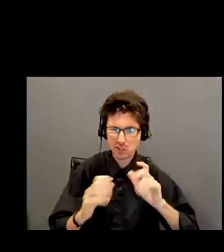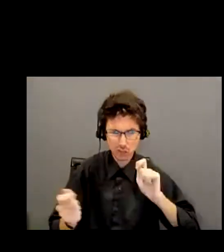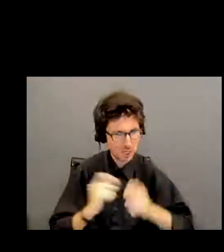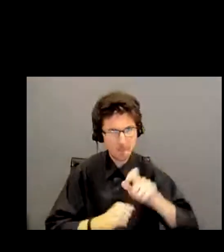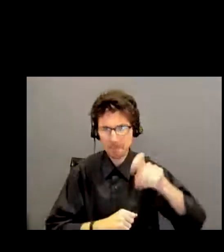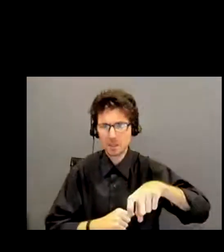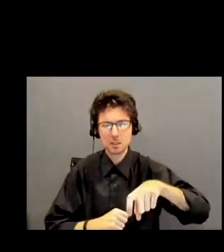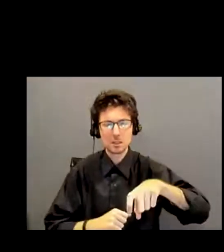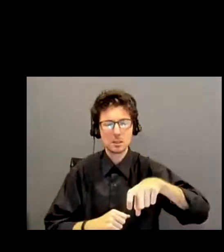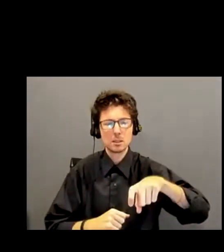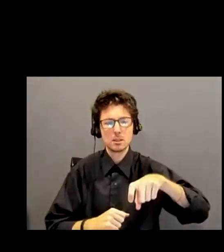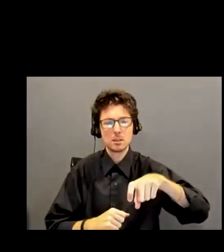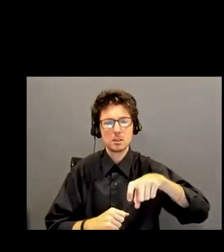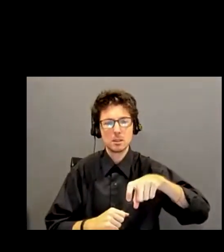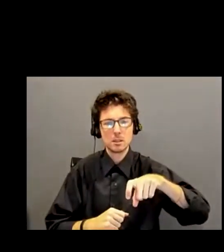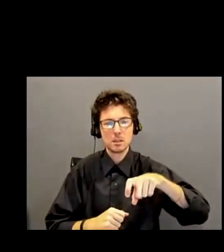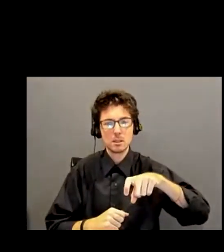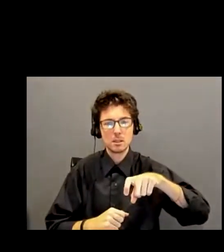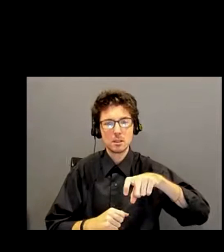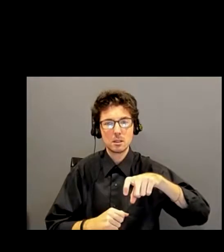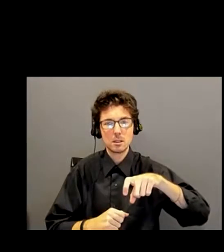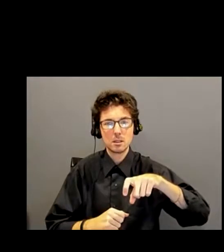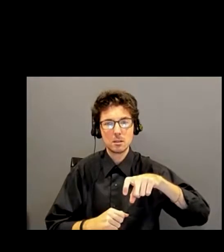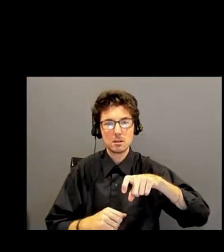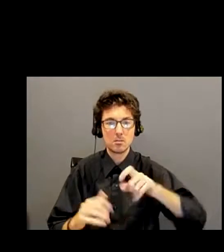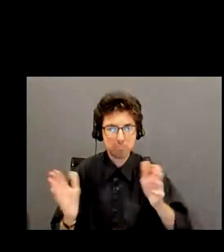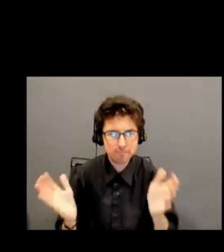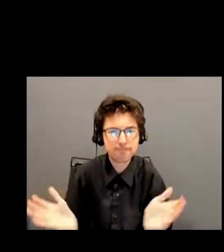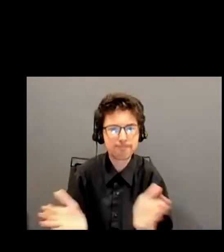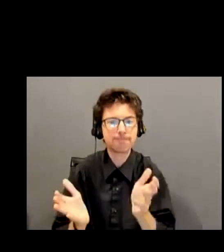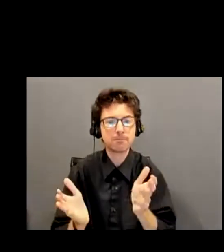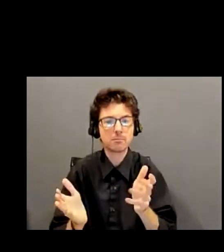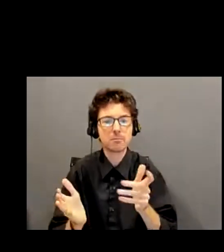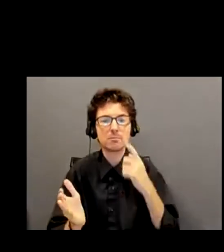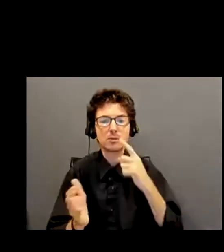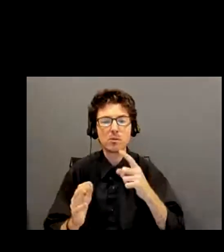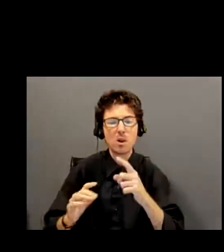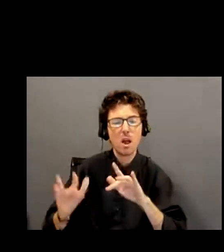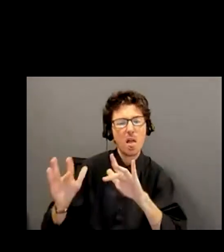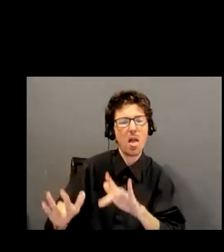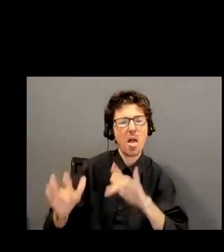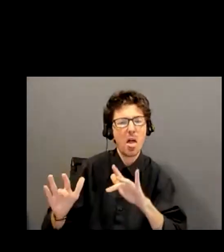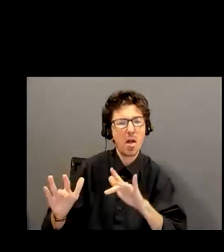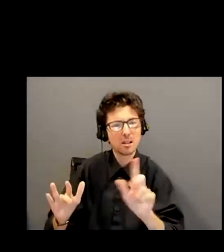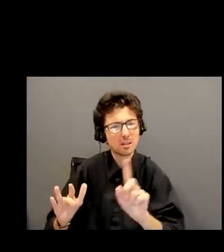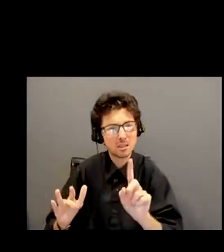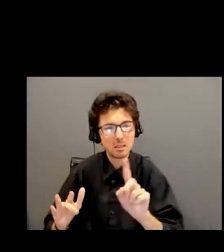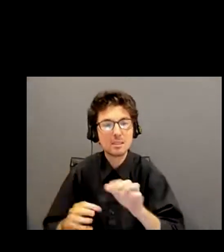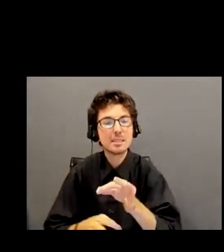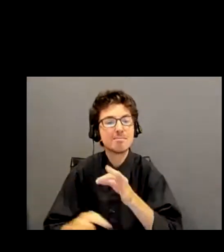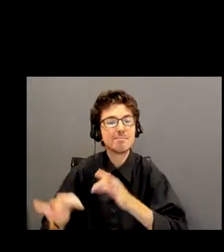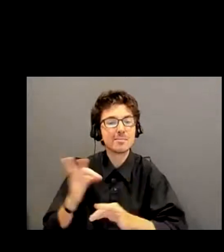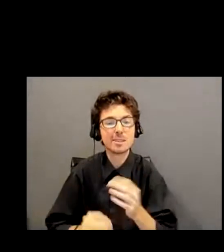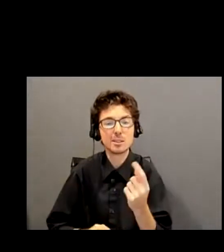droits, l'accessibilité, la présence et l'inclusion. Je crois sincèrement que